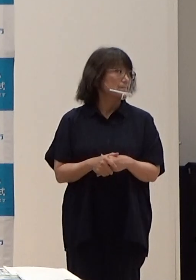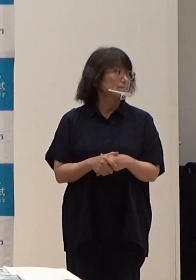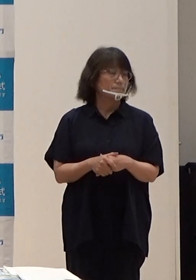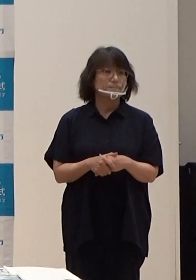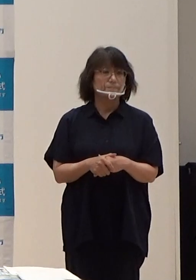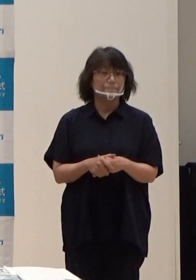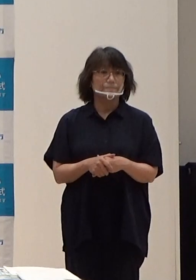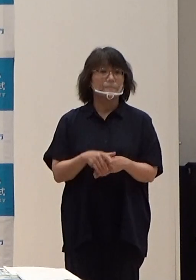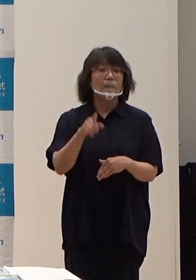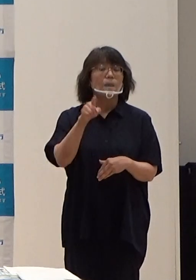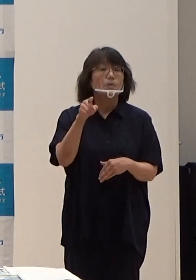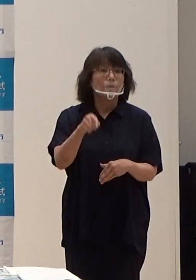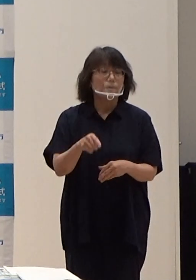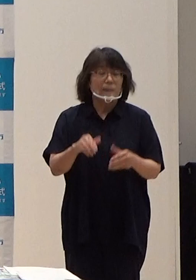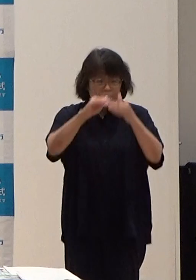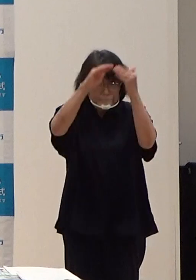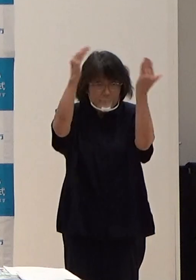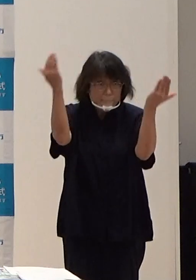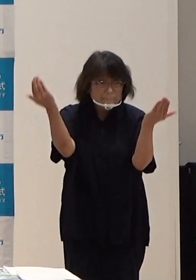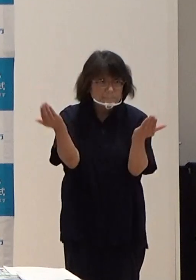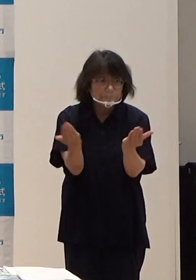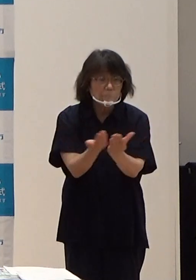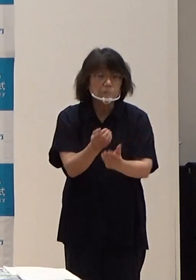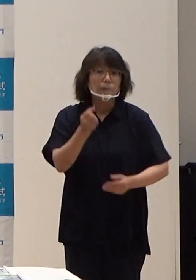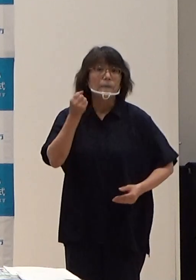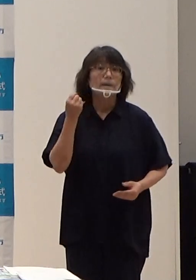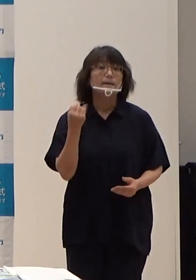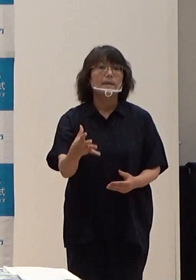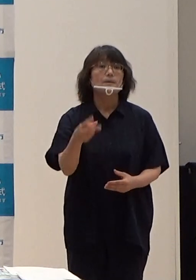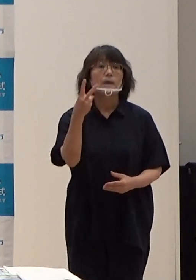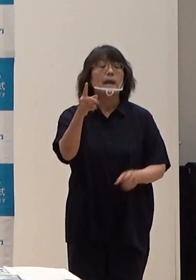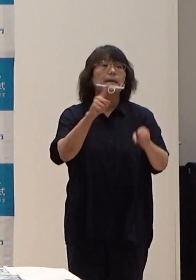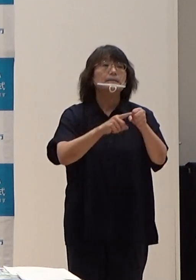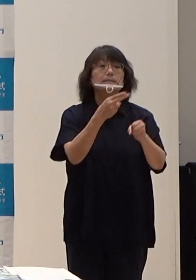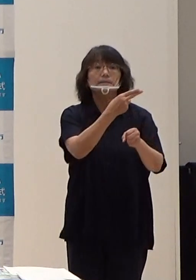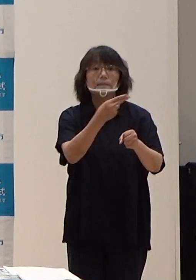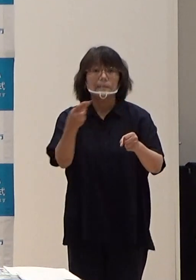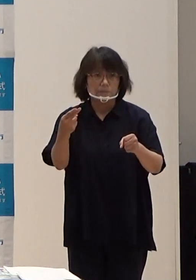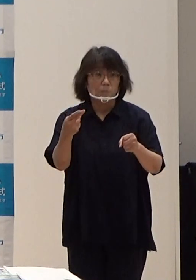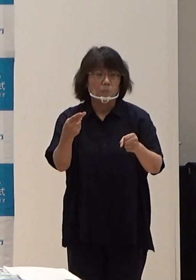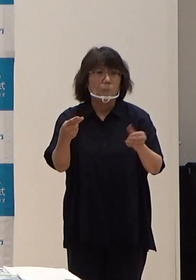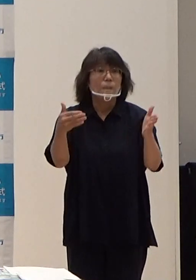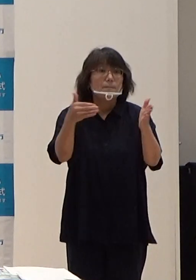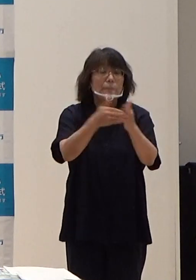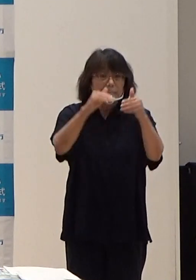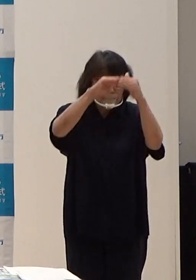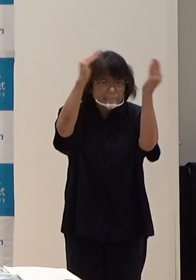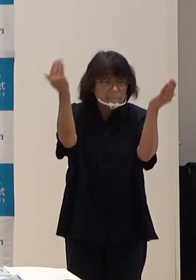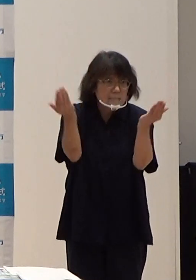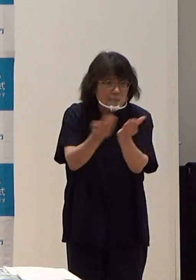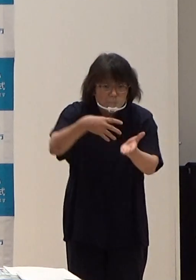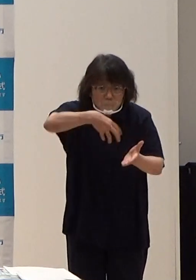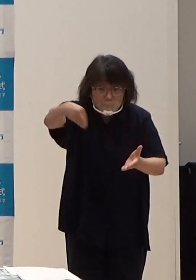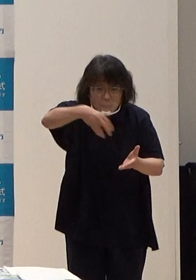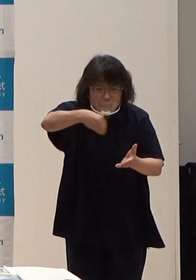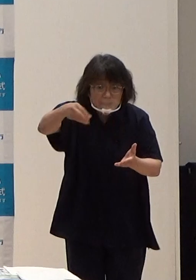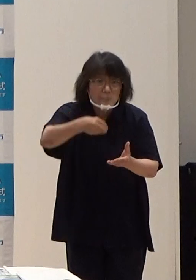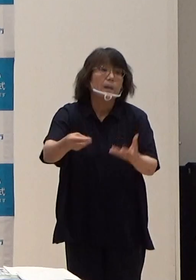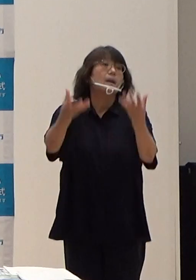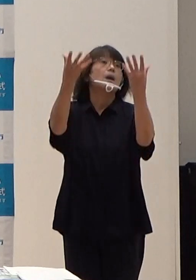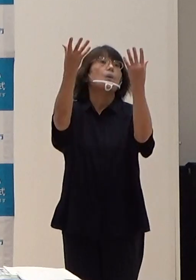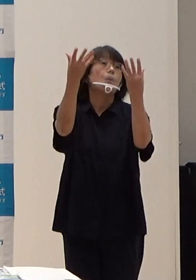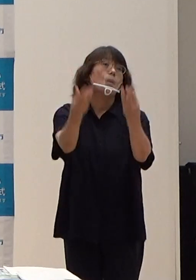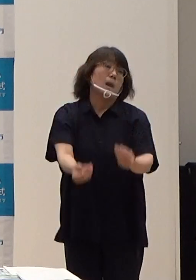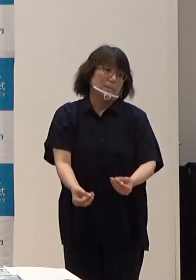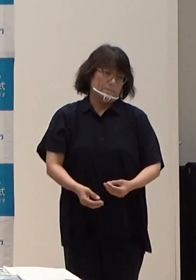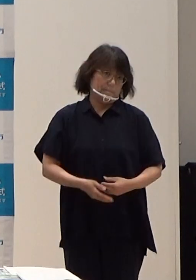令和2年度までにすべての事業が完了しております。市内629箇所のため